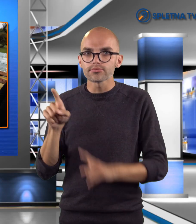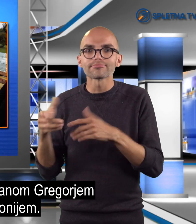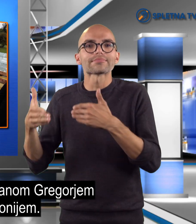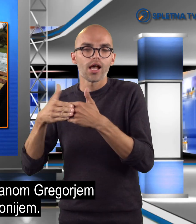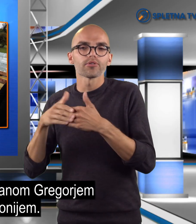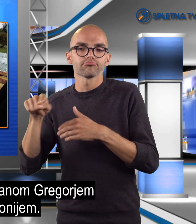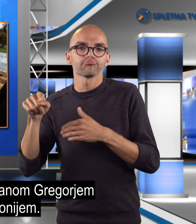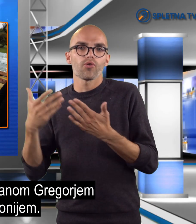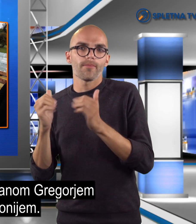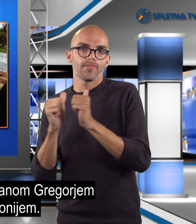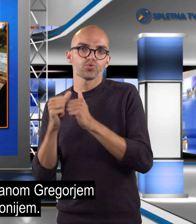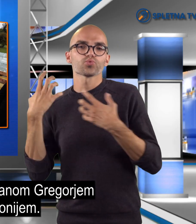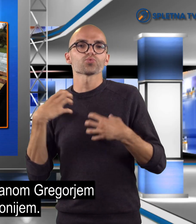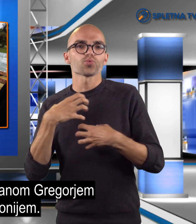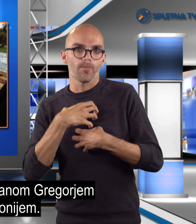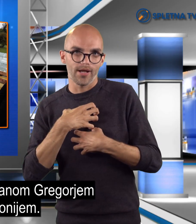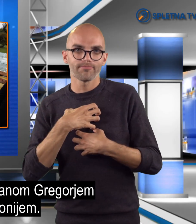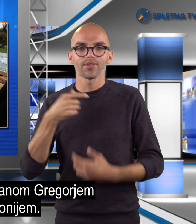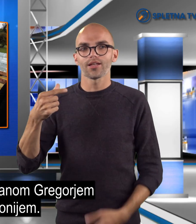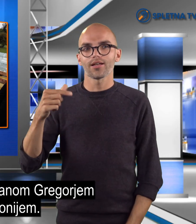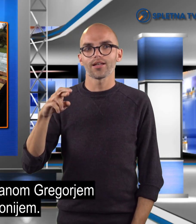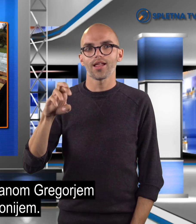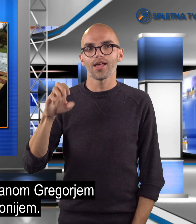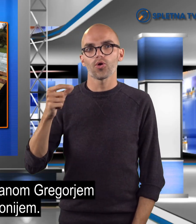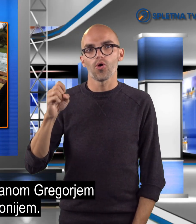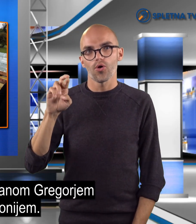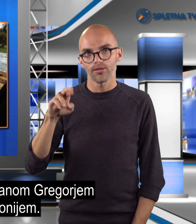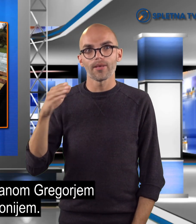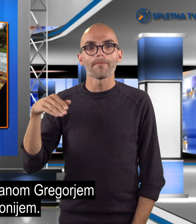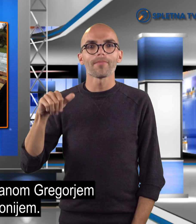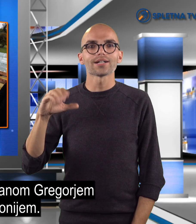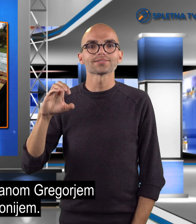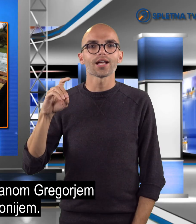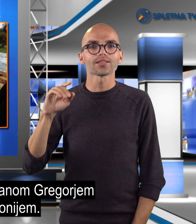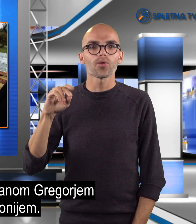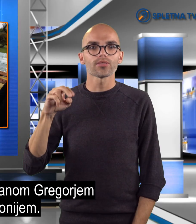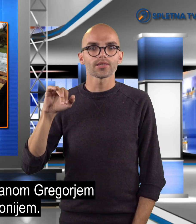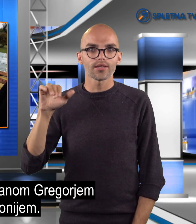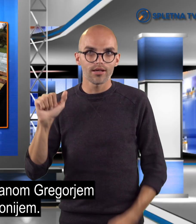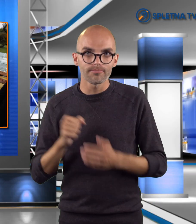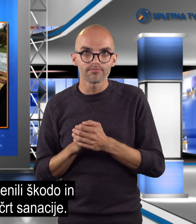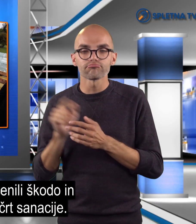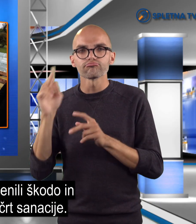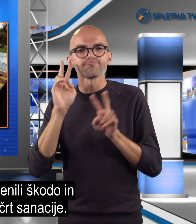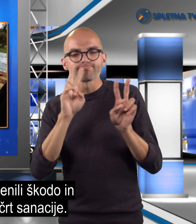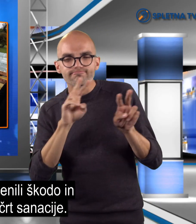ter tamkajšnjim županom Gregorjem Macedonijem. Zdaj bodo ocenili škodo in pripravili